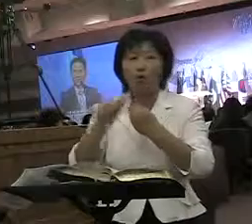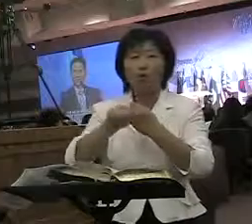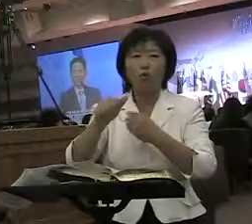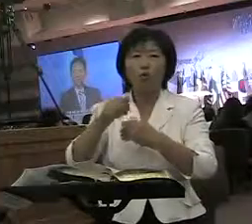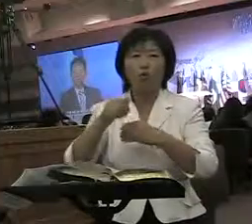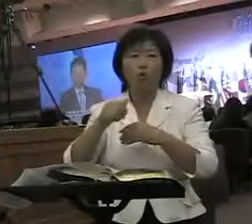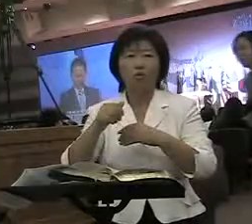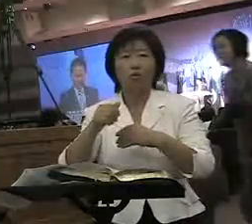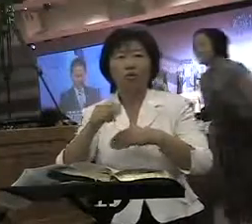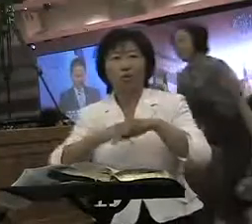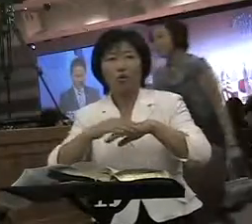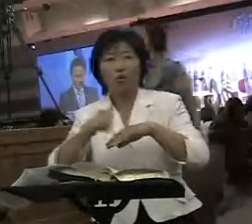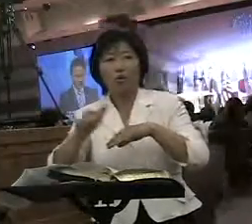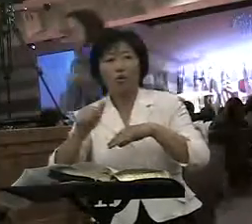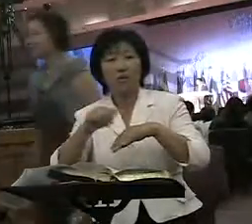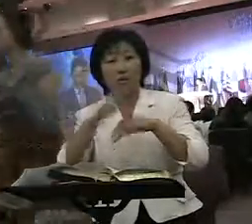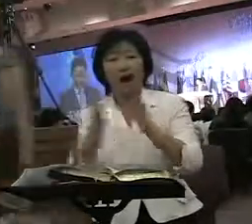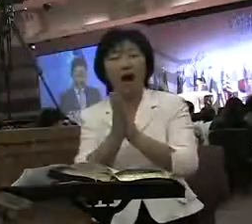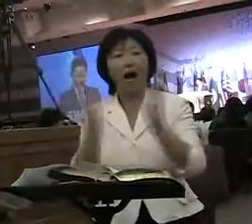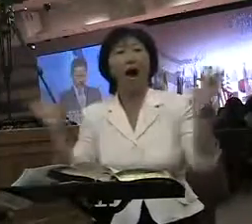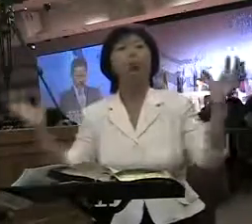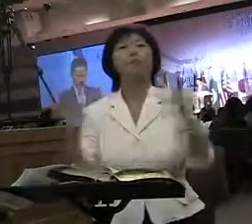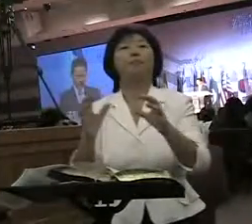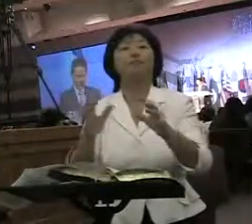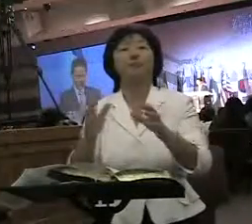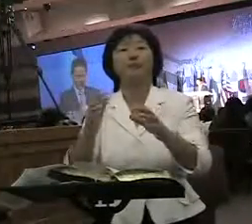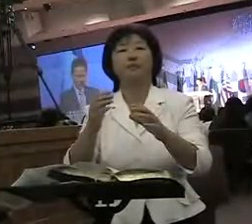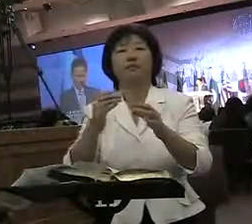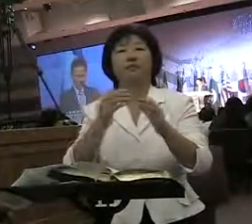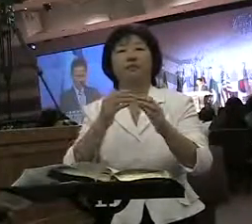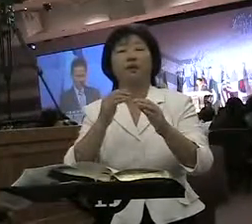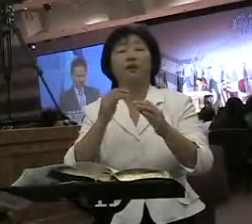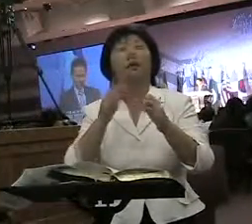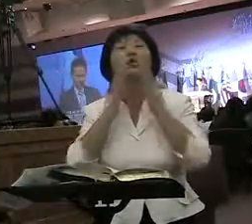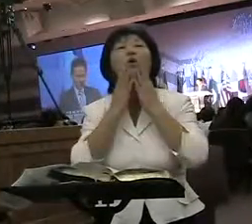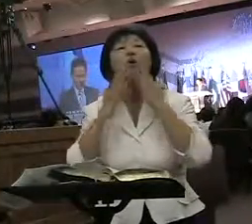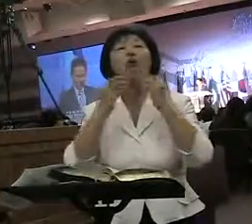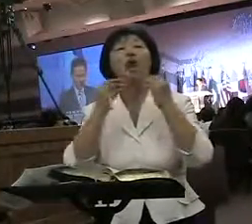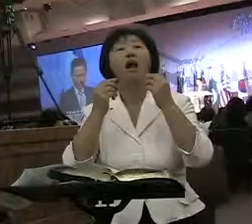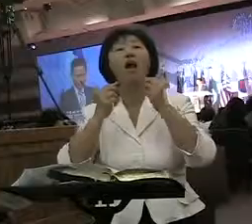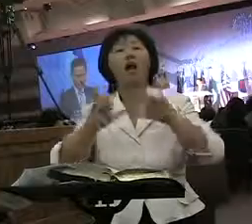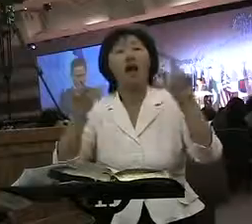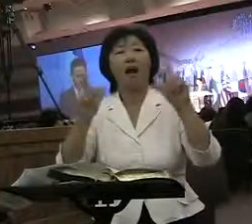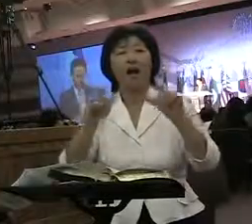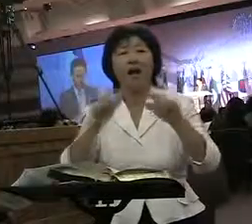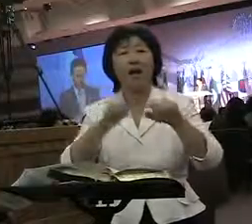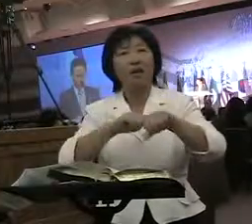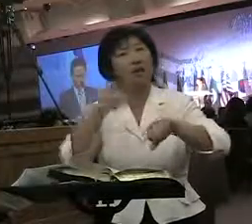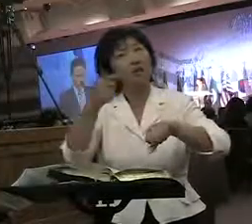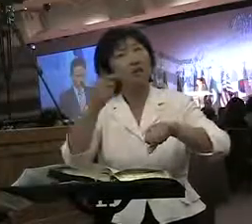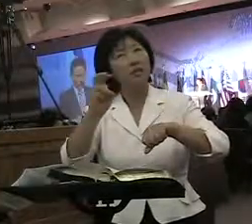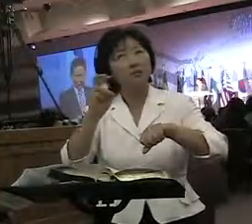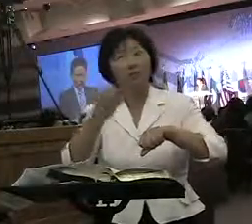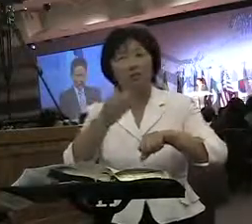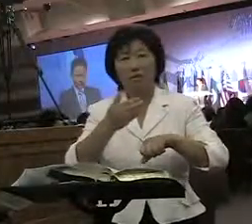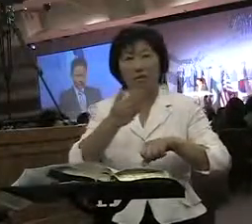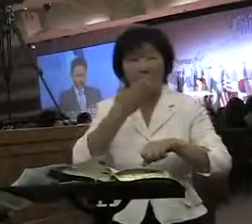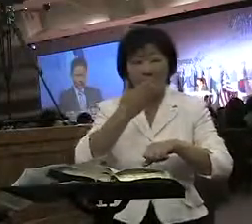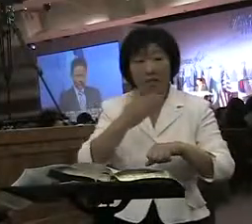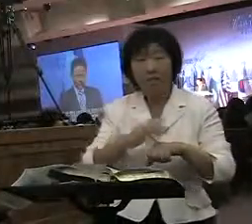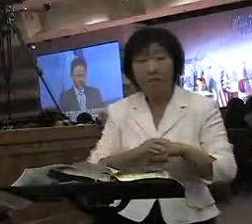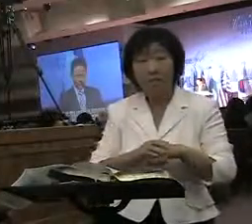모시고 오셔서 3세대가 함께 귀한 예배 드리는 비전 예배가 될 수 있기를 바랍니다. 오늘 4부 예배